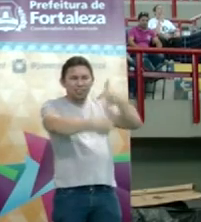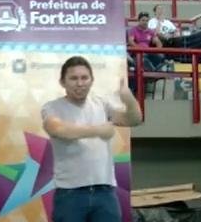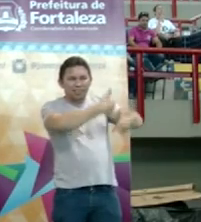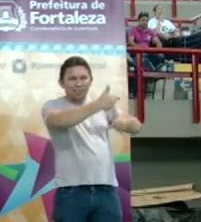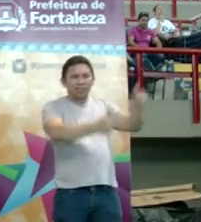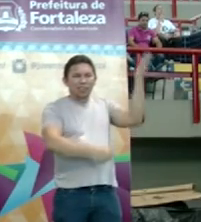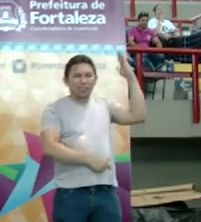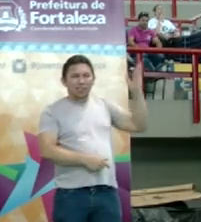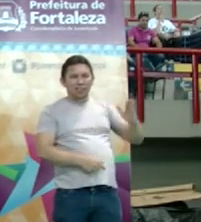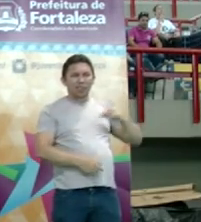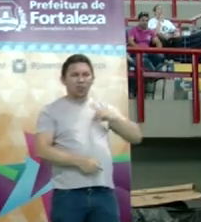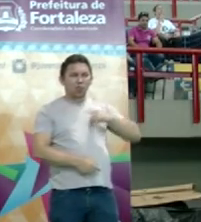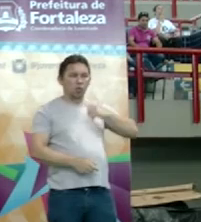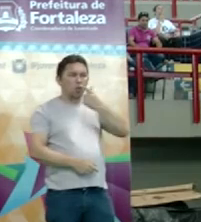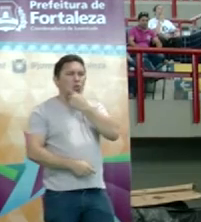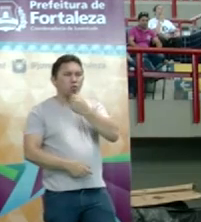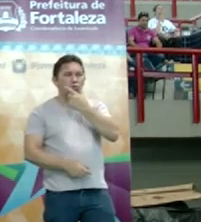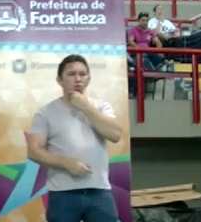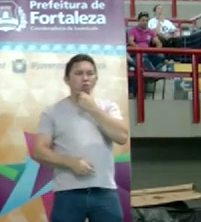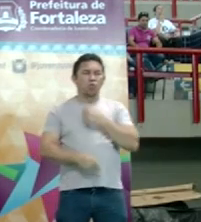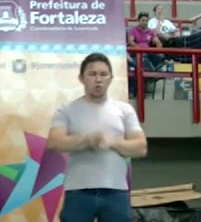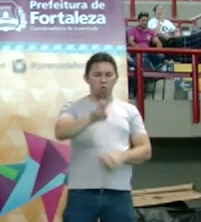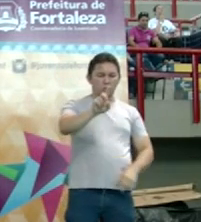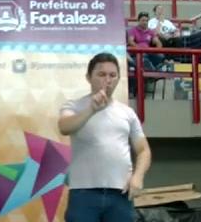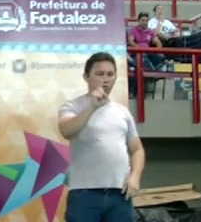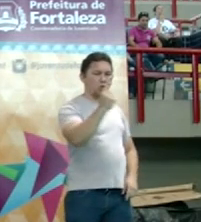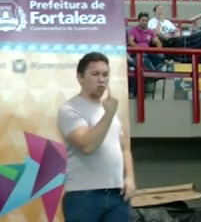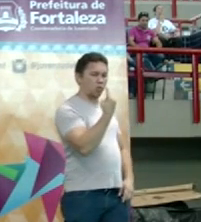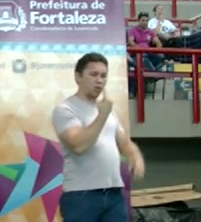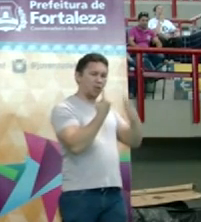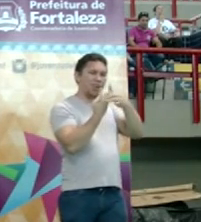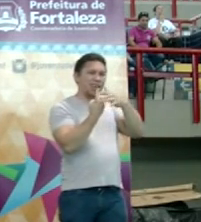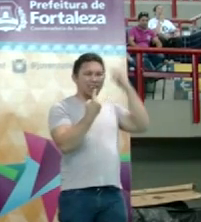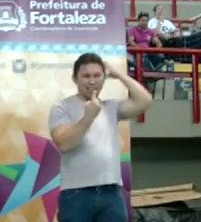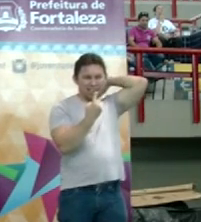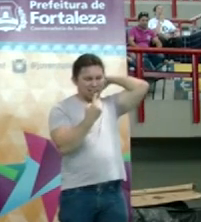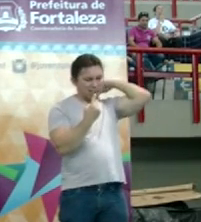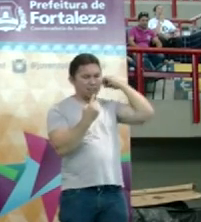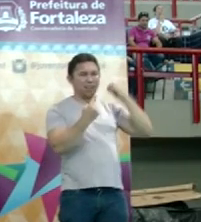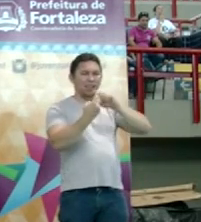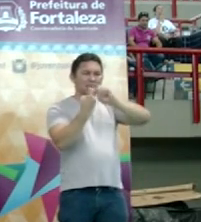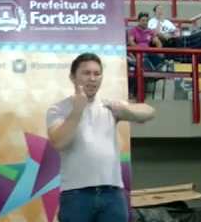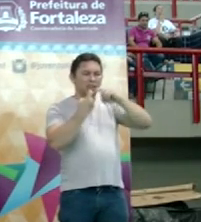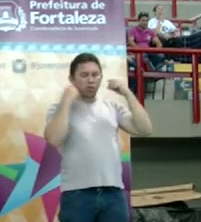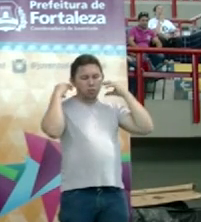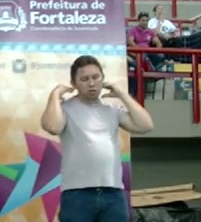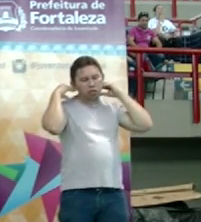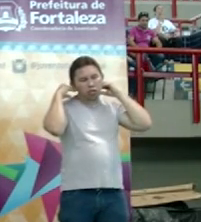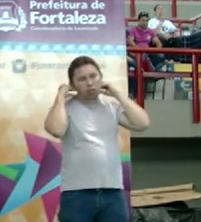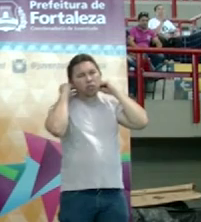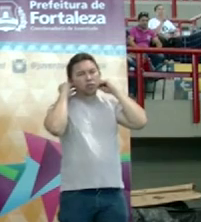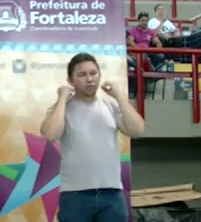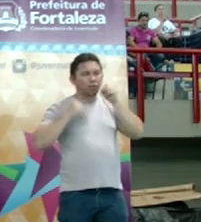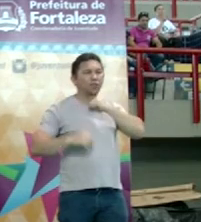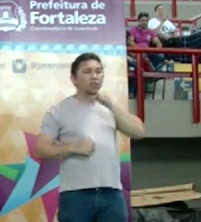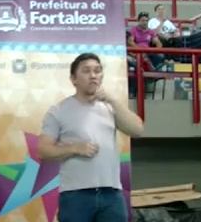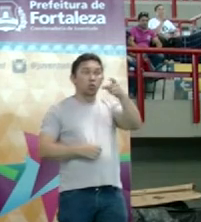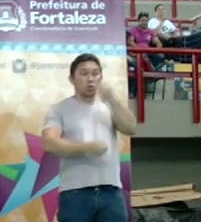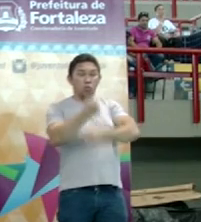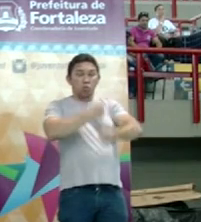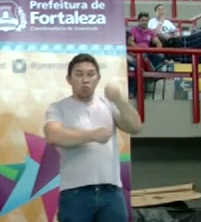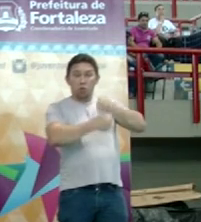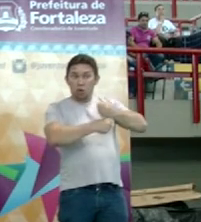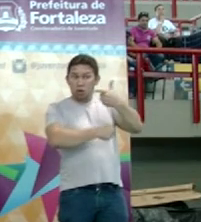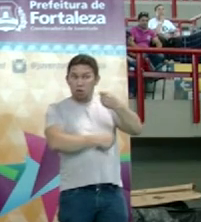uma foto de um homem de costa, a camisa toda rasgada e o pescoço engelhado. No ano